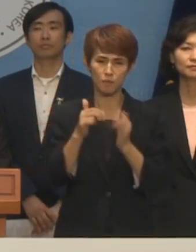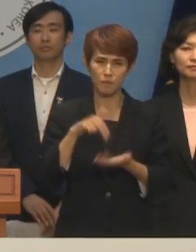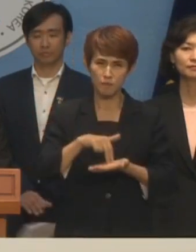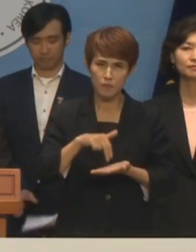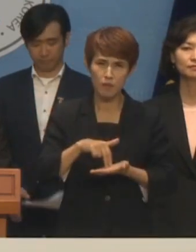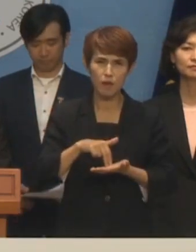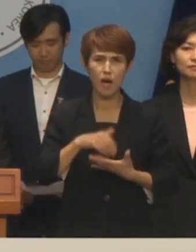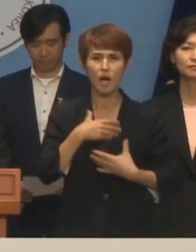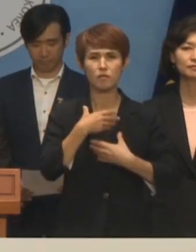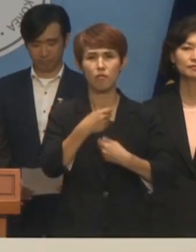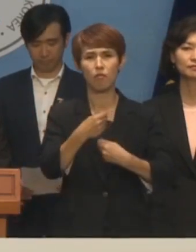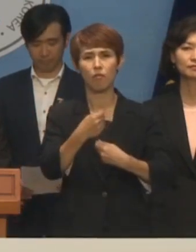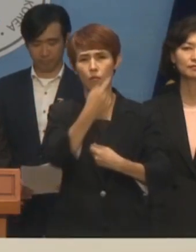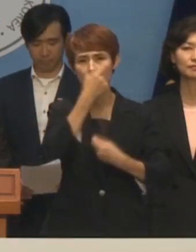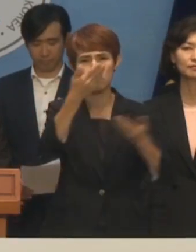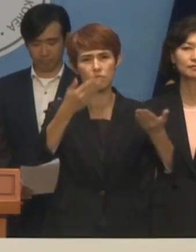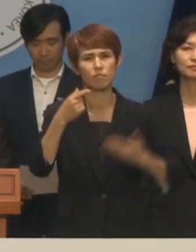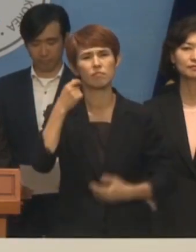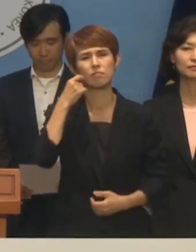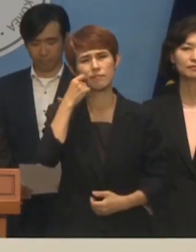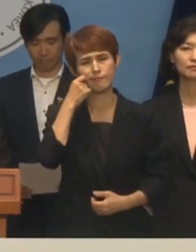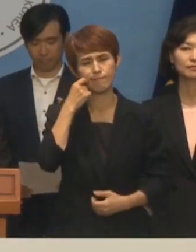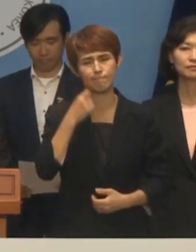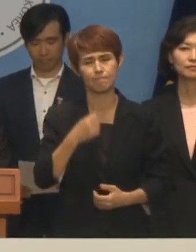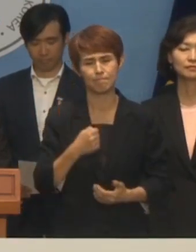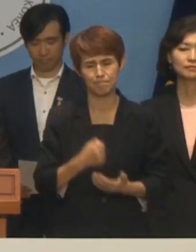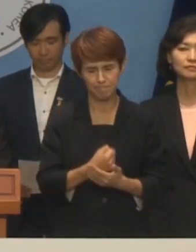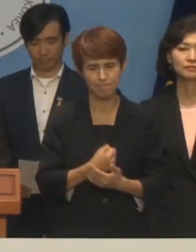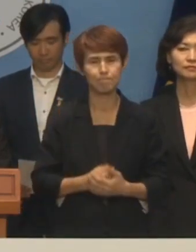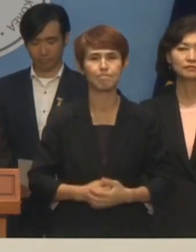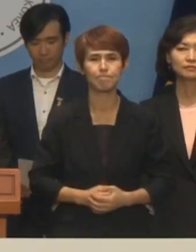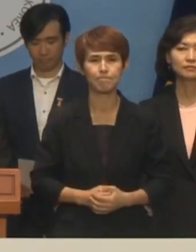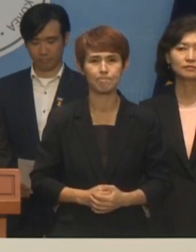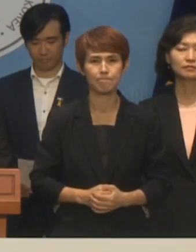최소한의 안전조차 보장받지 못하고 있음을 실감합니다.